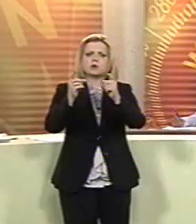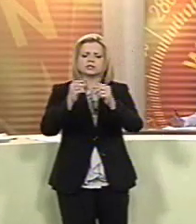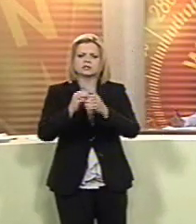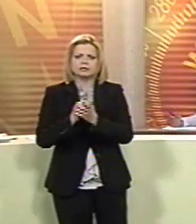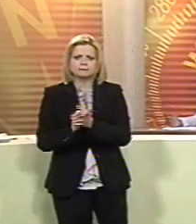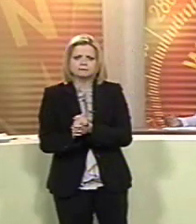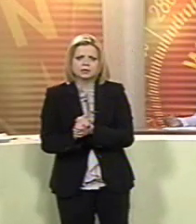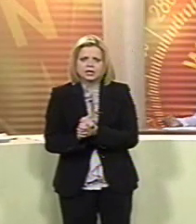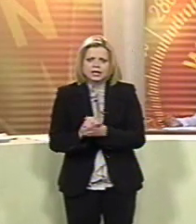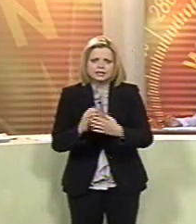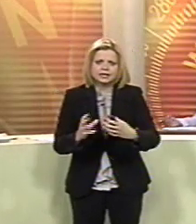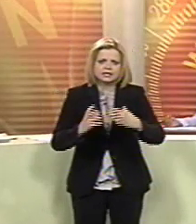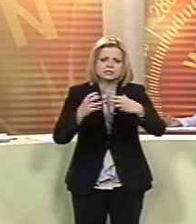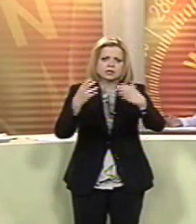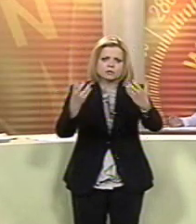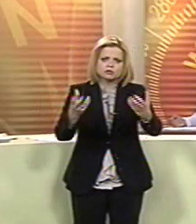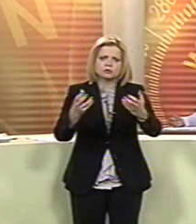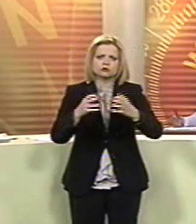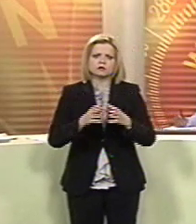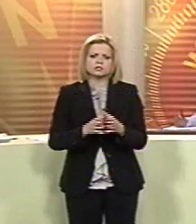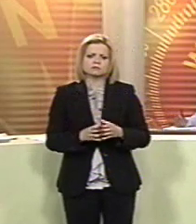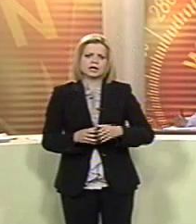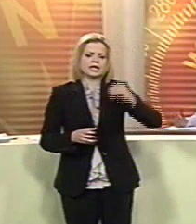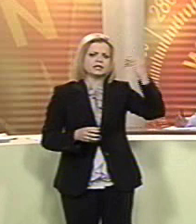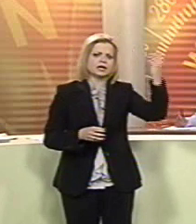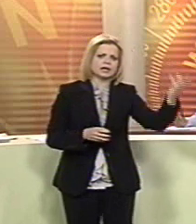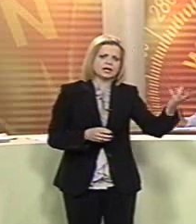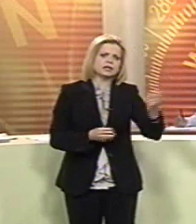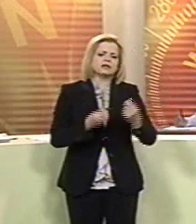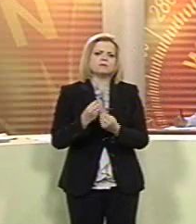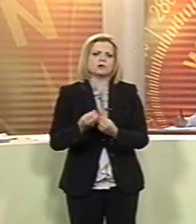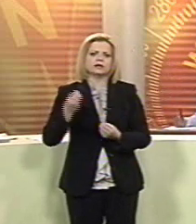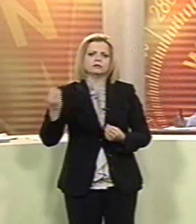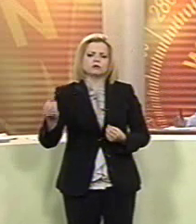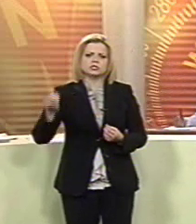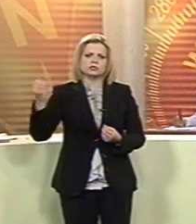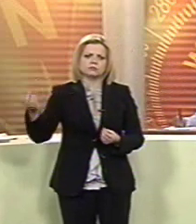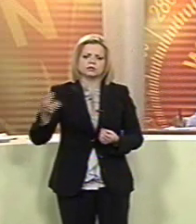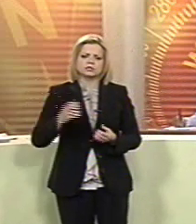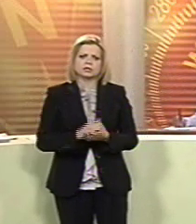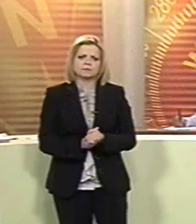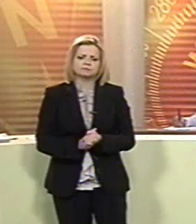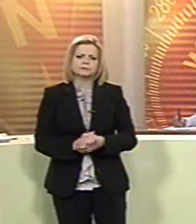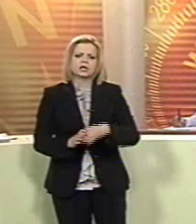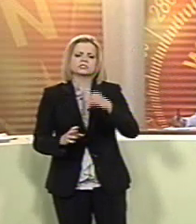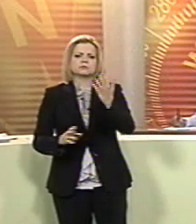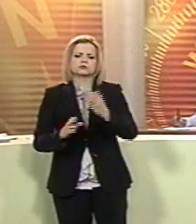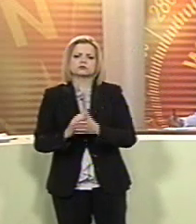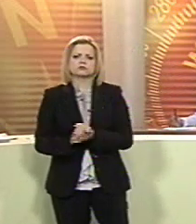importa saber quem são as pessoas em que a lei impõe domicílio necessário. Essas pessoas, meus